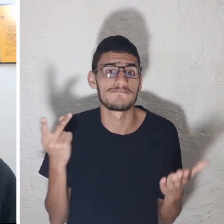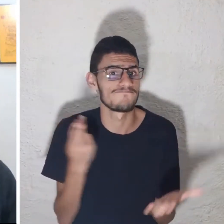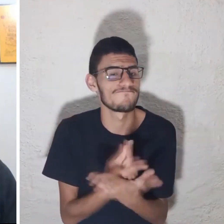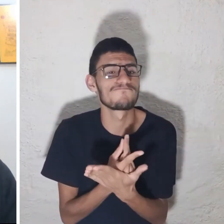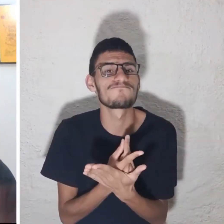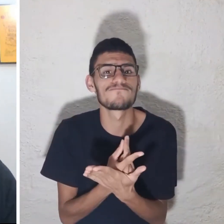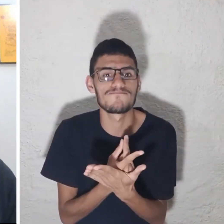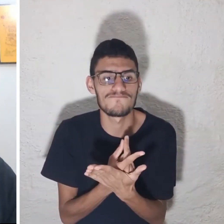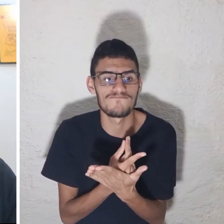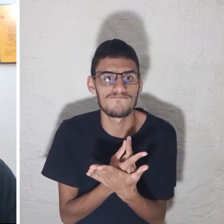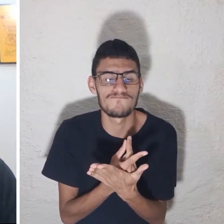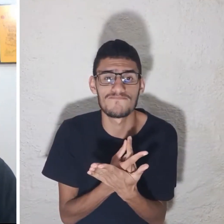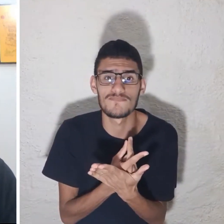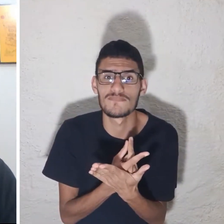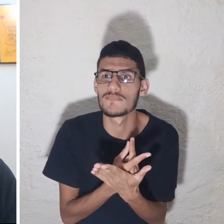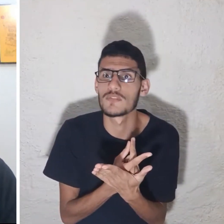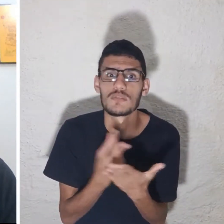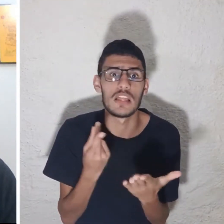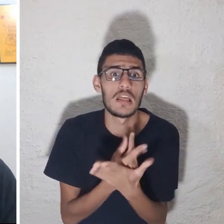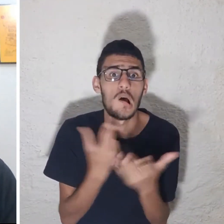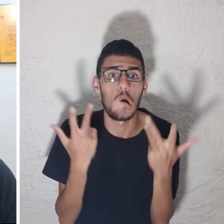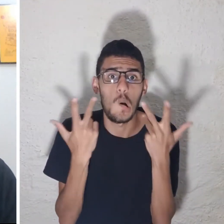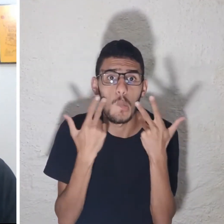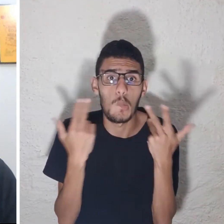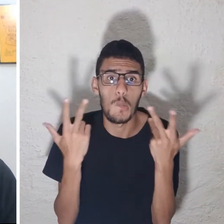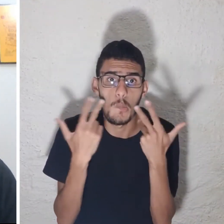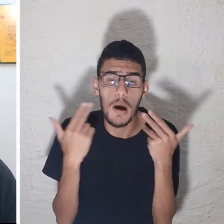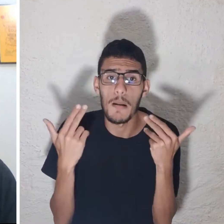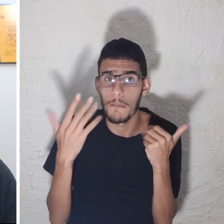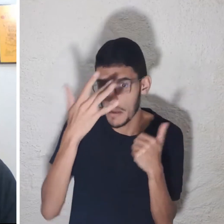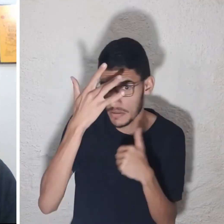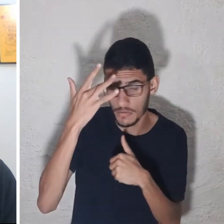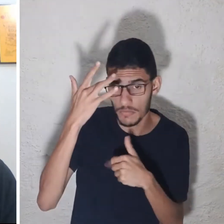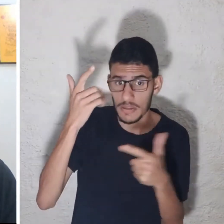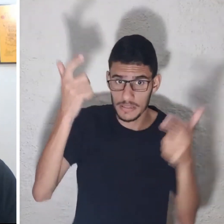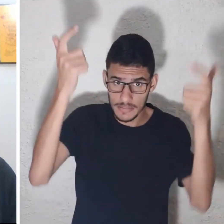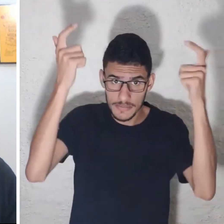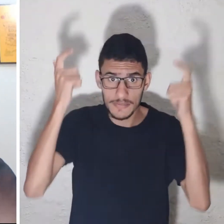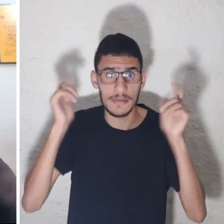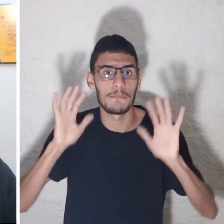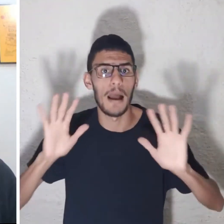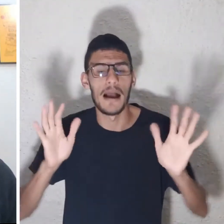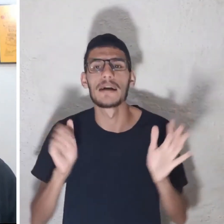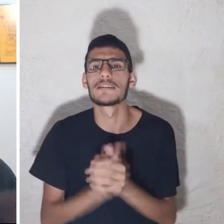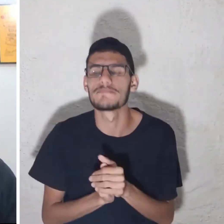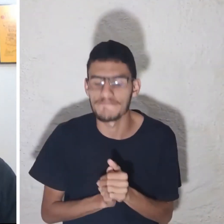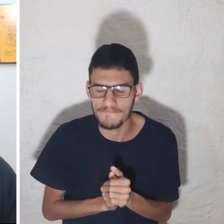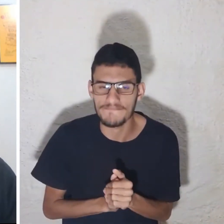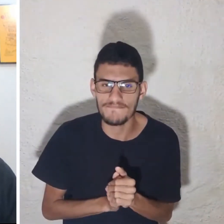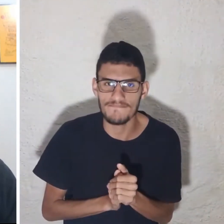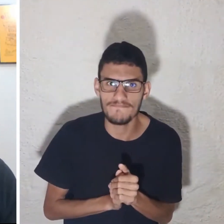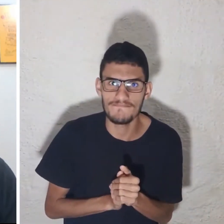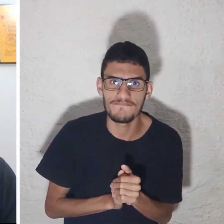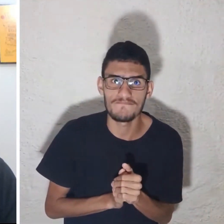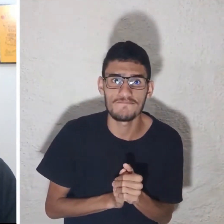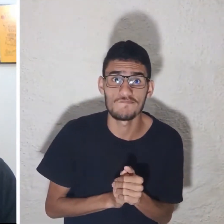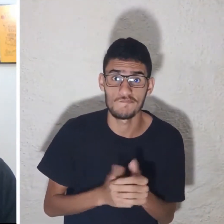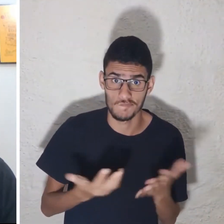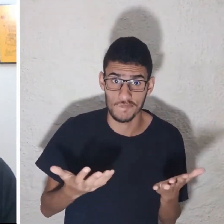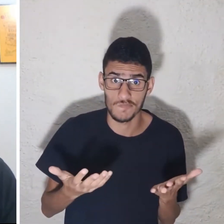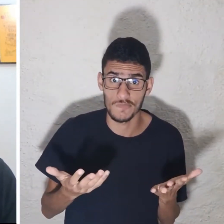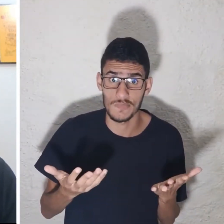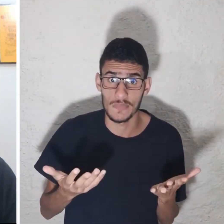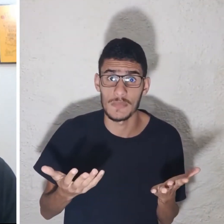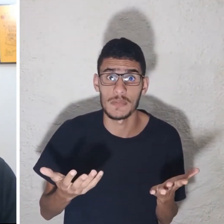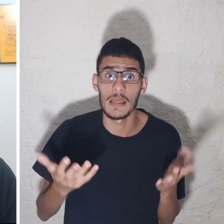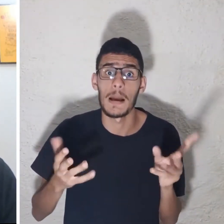embora isso fosse uma coisa tristemente comum, né, nos casamentos dos reis. Mas, enfim, né, o Dom